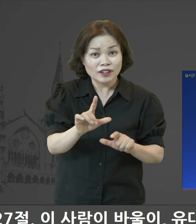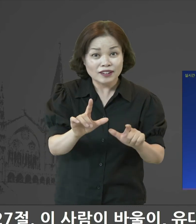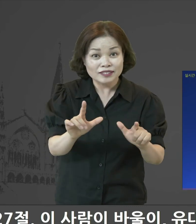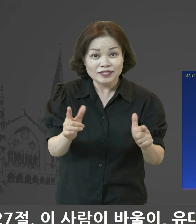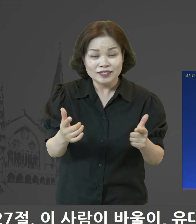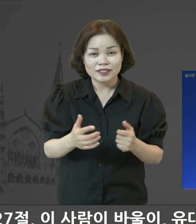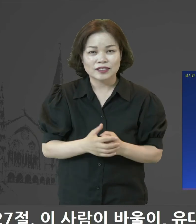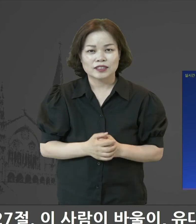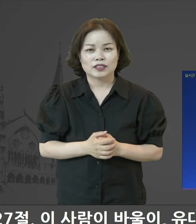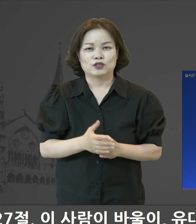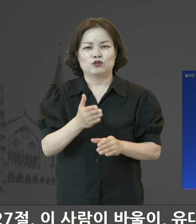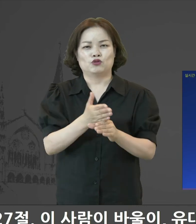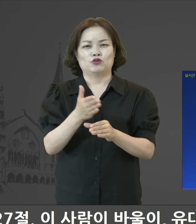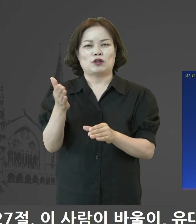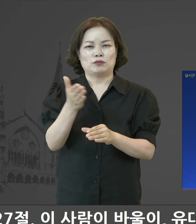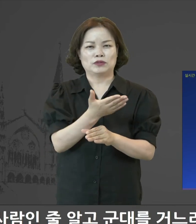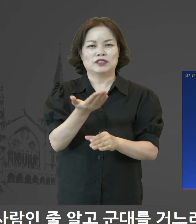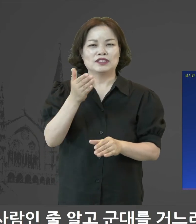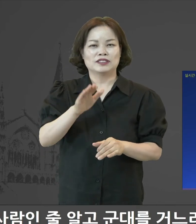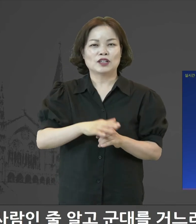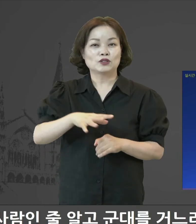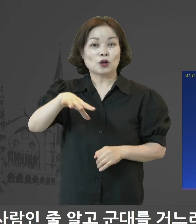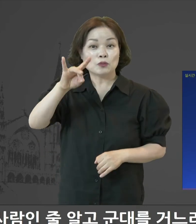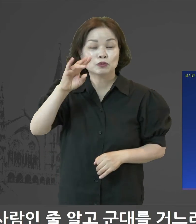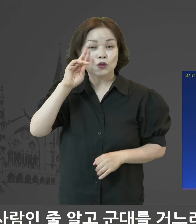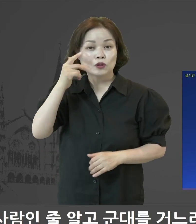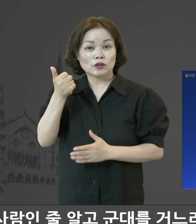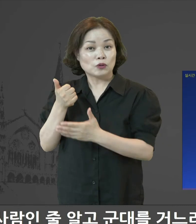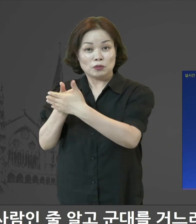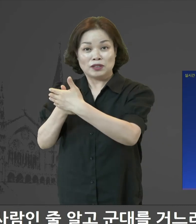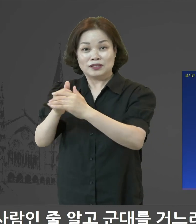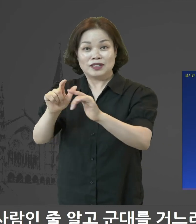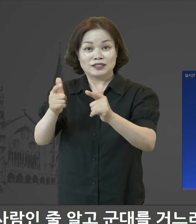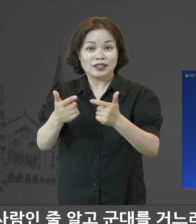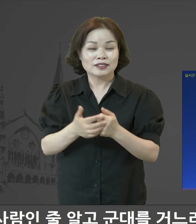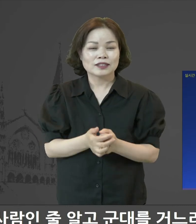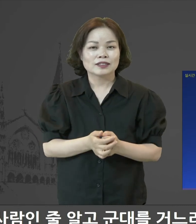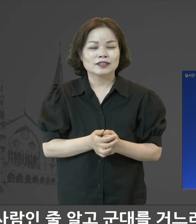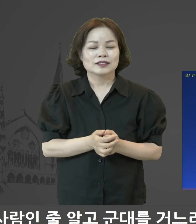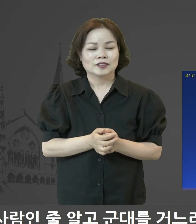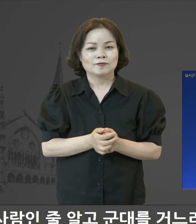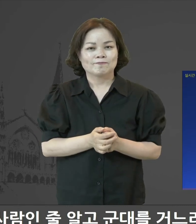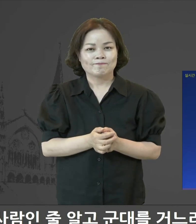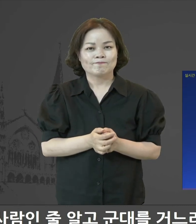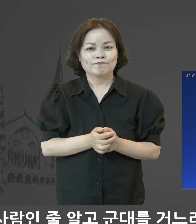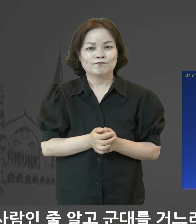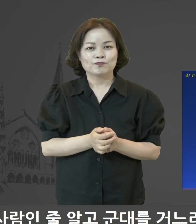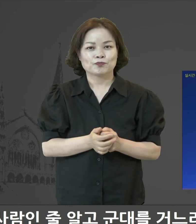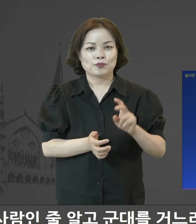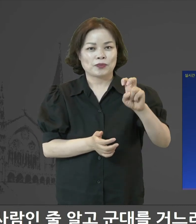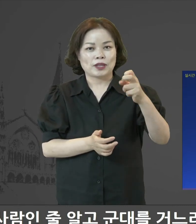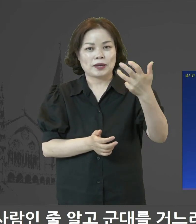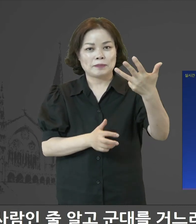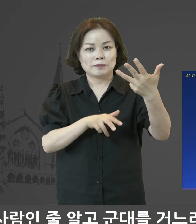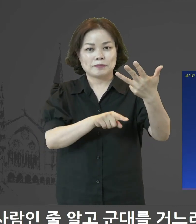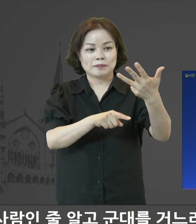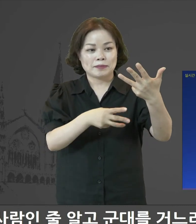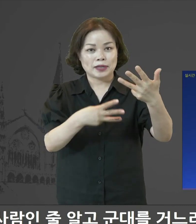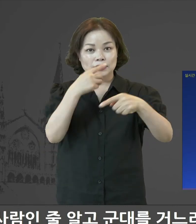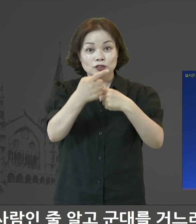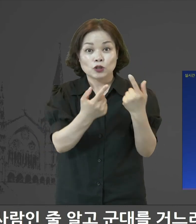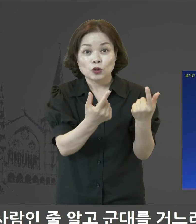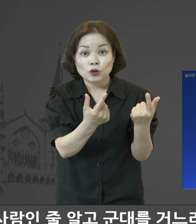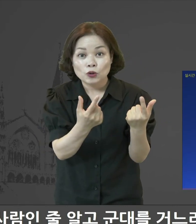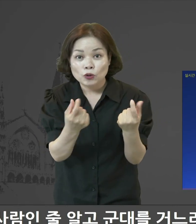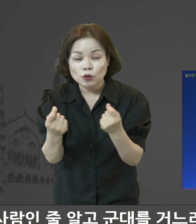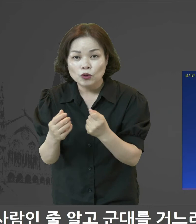아니었죠. 중간부터는 그랬는데 처음부터 그런 건 아니었어요. 근데 어쨌든 그렇게 해서 28절 같이 읽습니다.